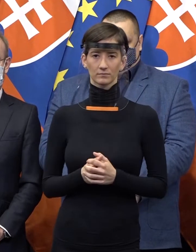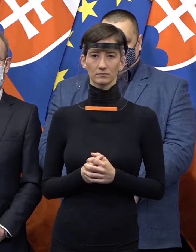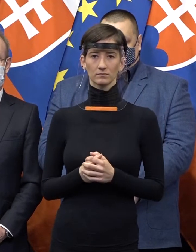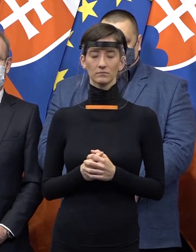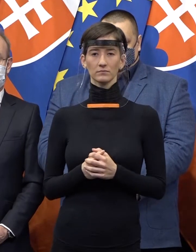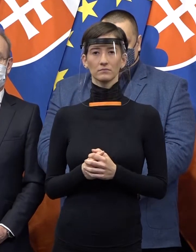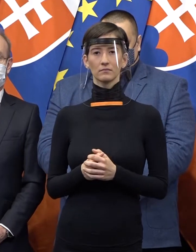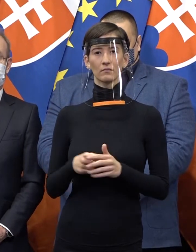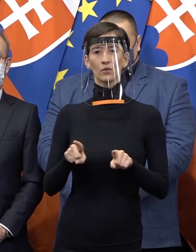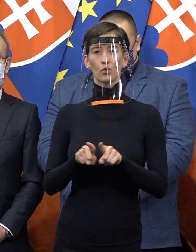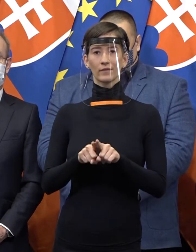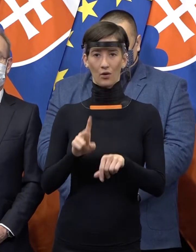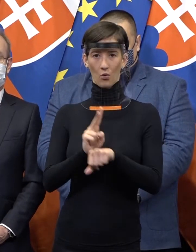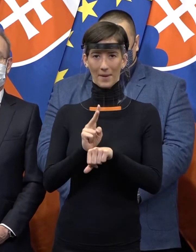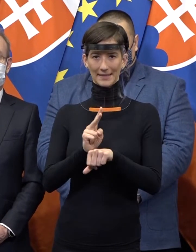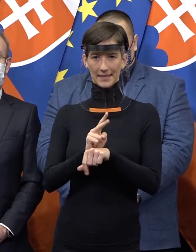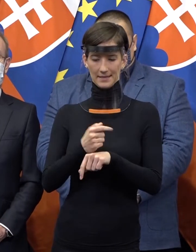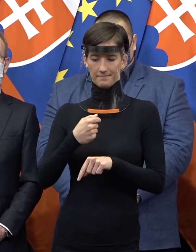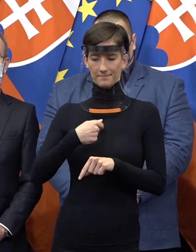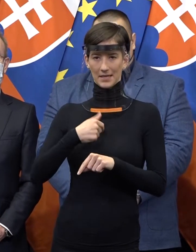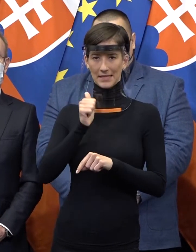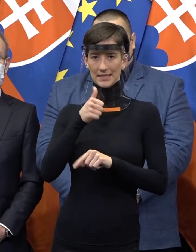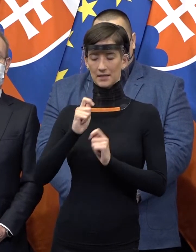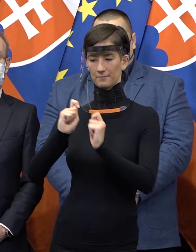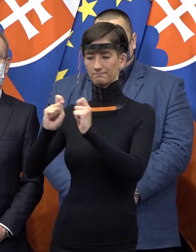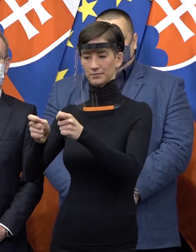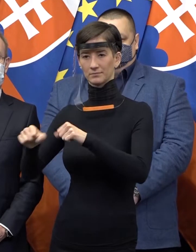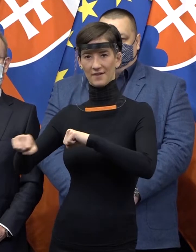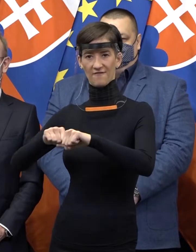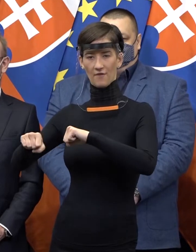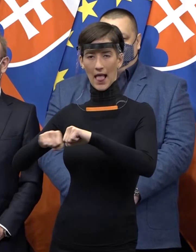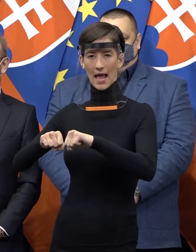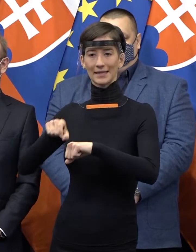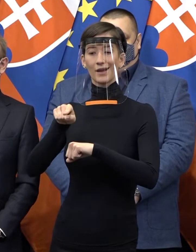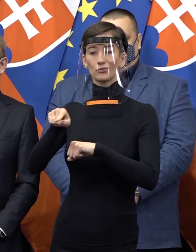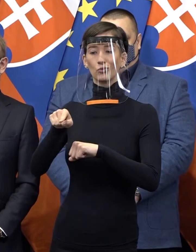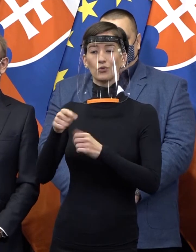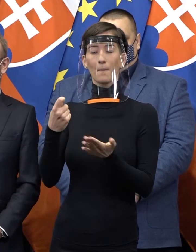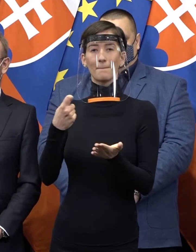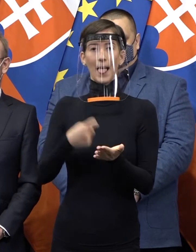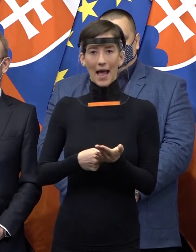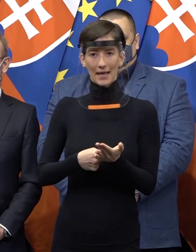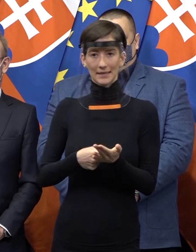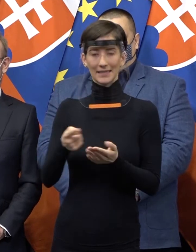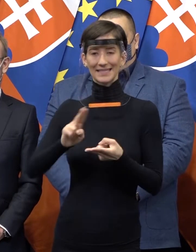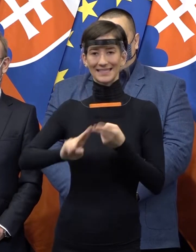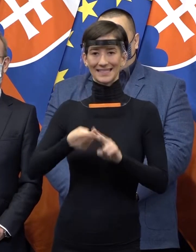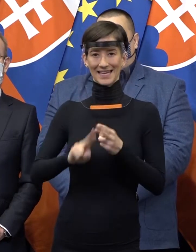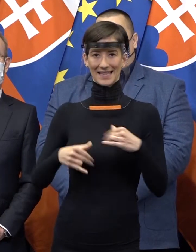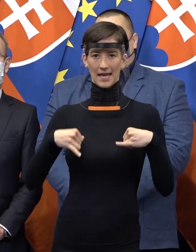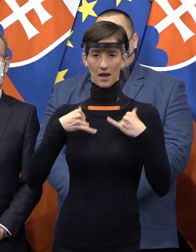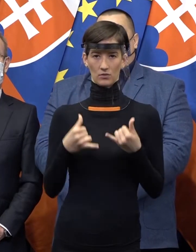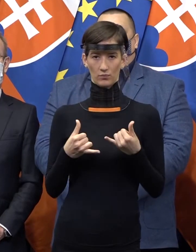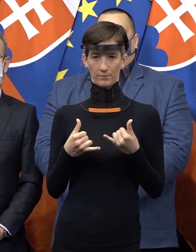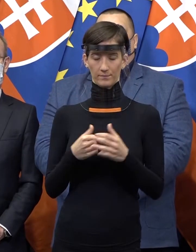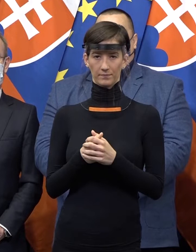to opatrenie, s čím pôjdem zajtra na vládu, bude trvať od stredy rána. Čiže ak niekto plánoval, teda, že obíde to a už bude cestovať